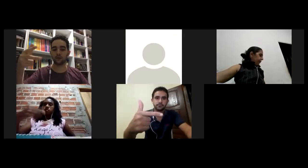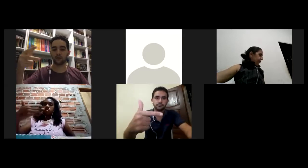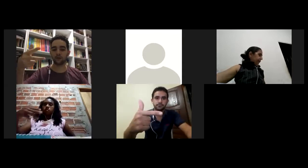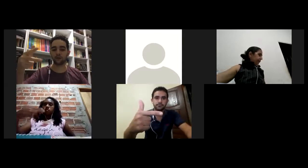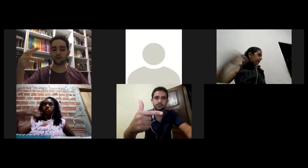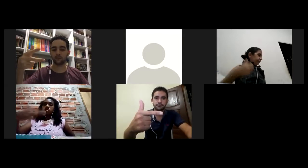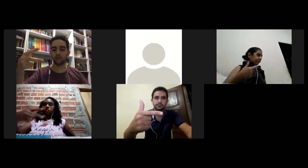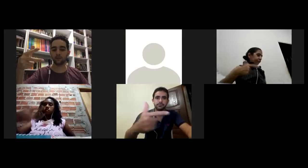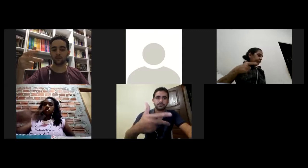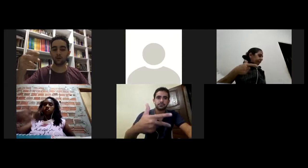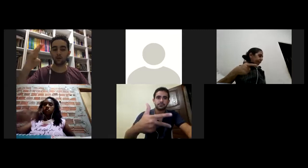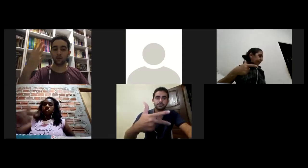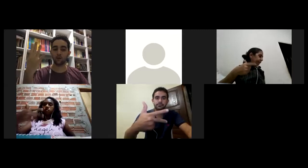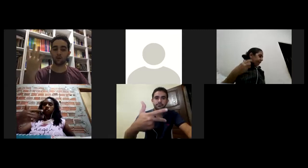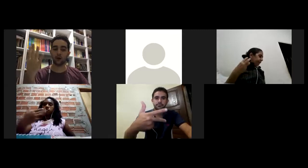terceiro,